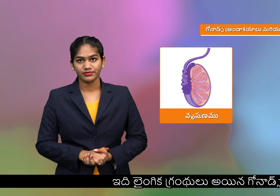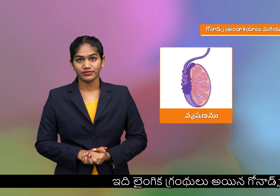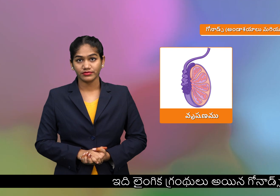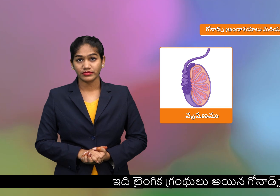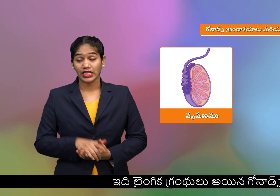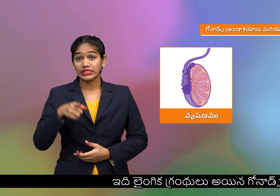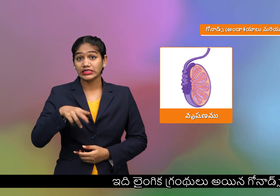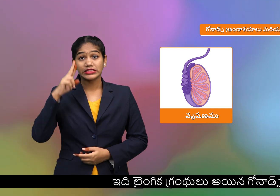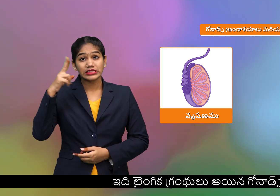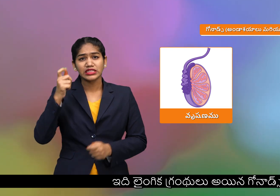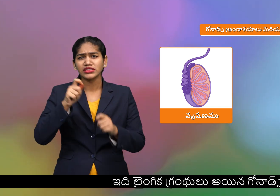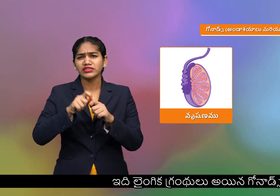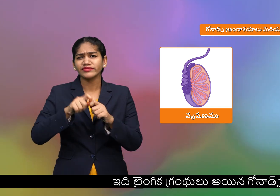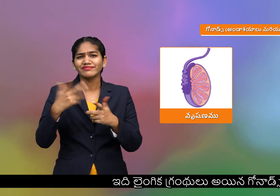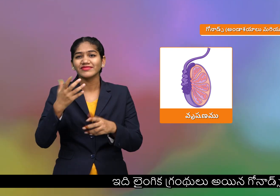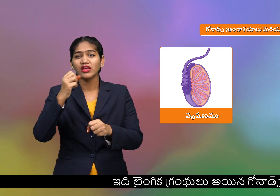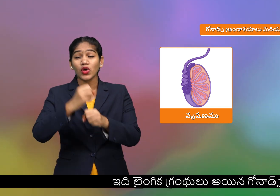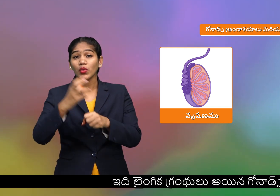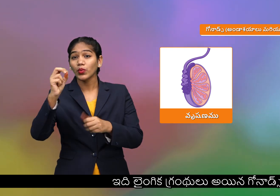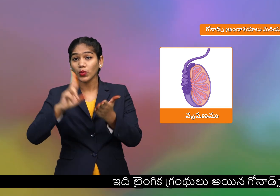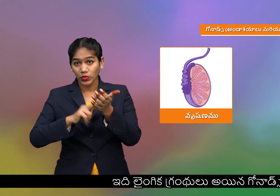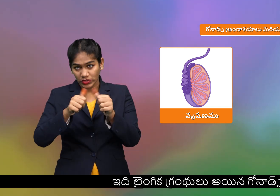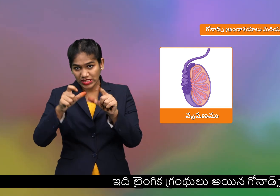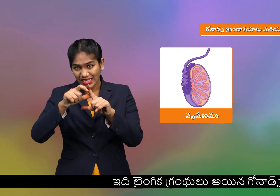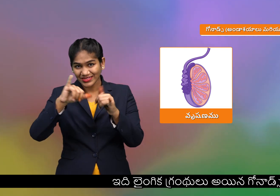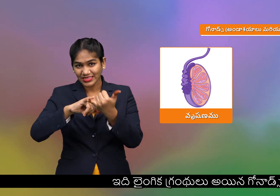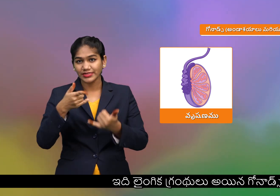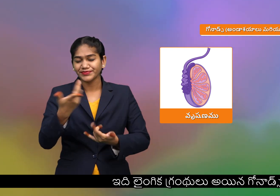ఇది లైంగిక గ్రంథులైన గోనాడ్స్